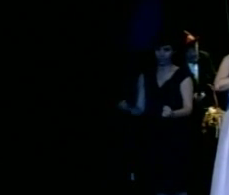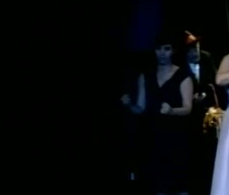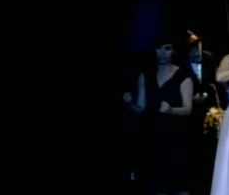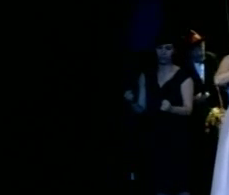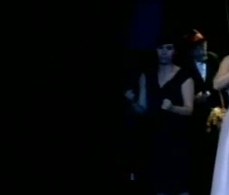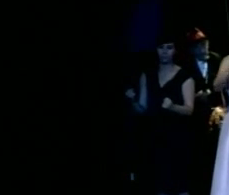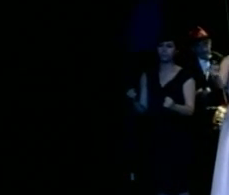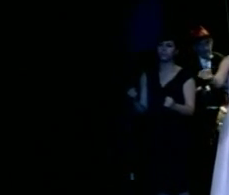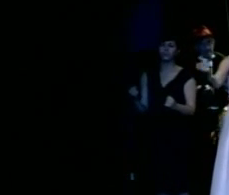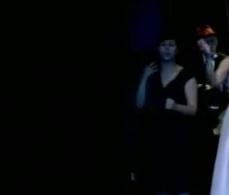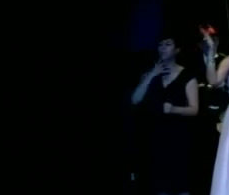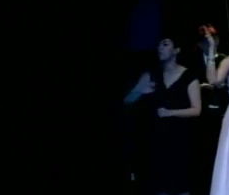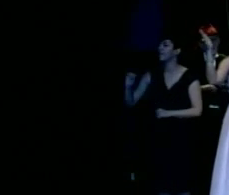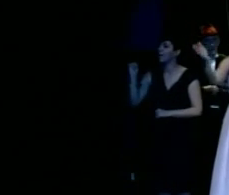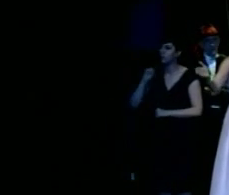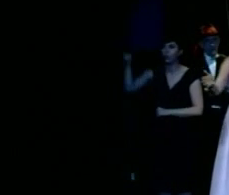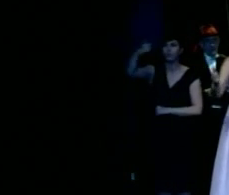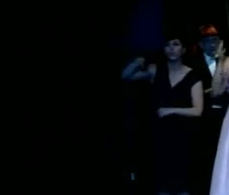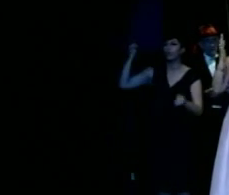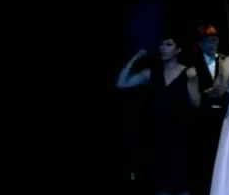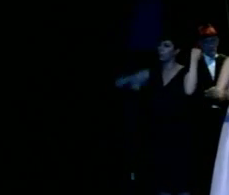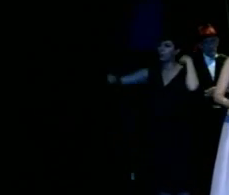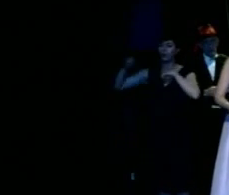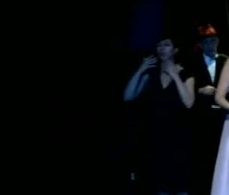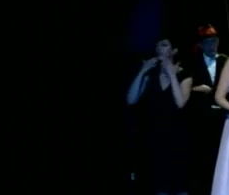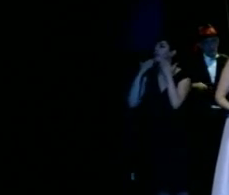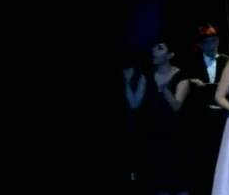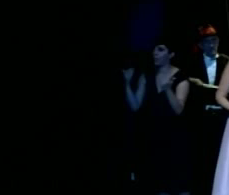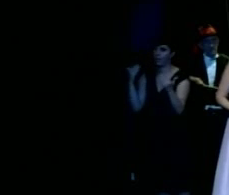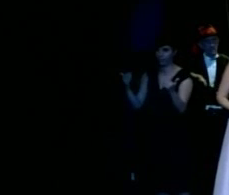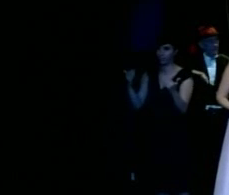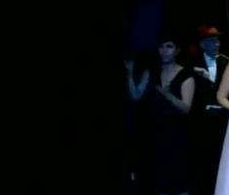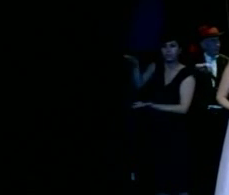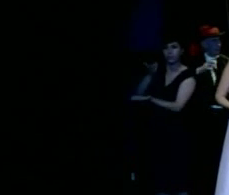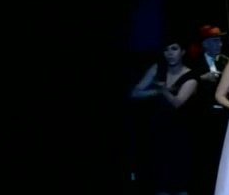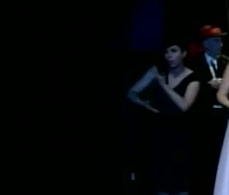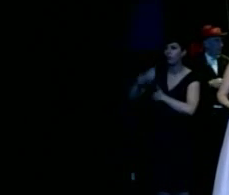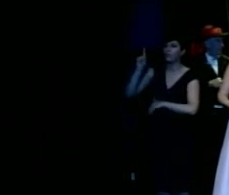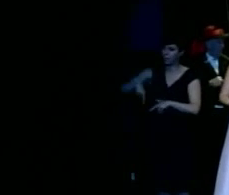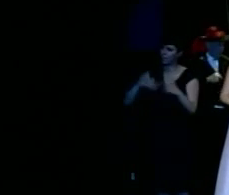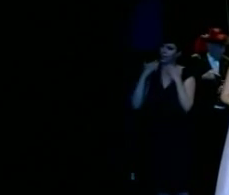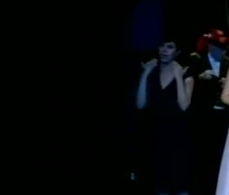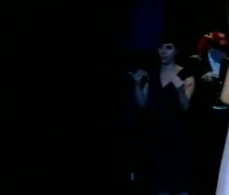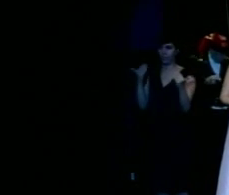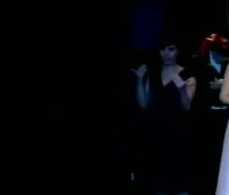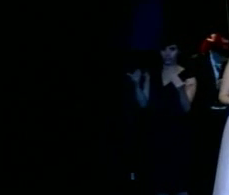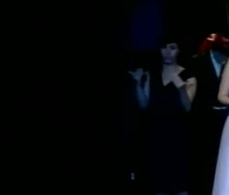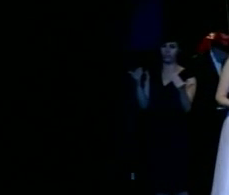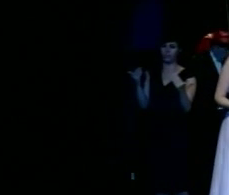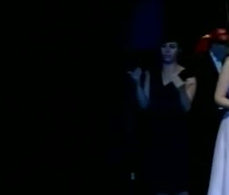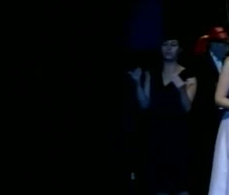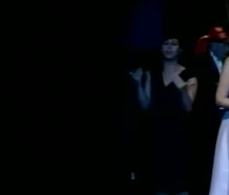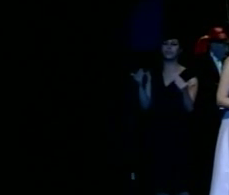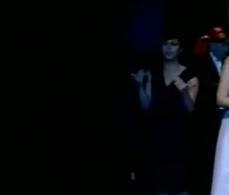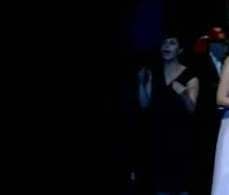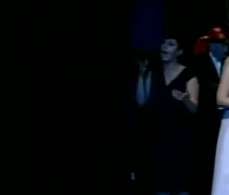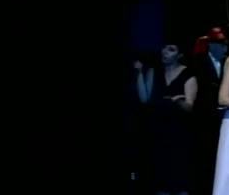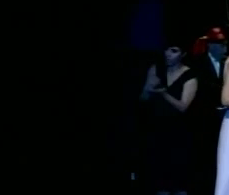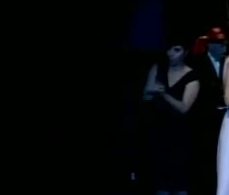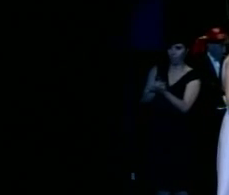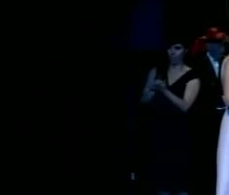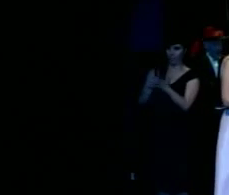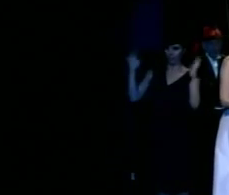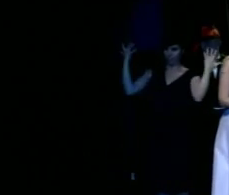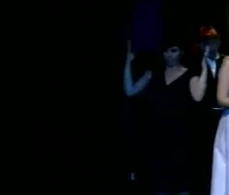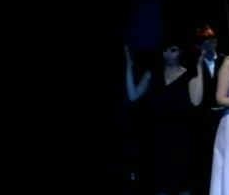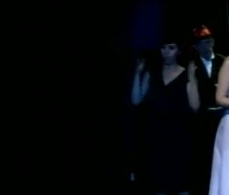participante. Maravilloso su comportamiento. Muchísimas gracias por su colaboración. Y demuéstrenlo ahora porque ya va